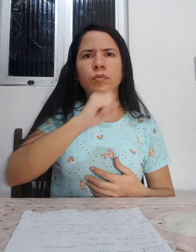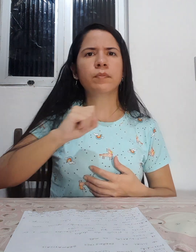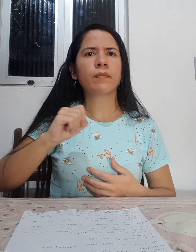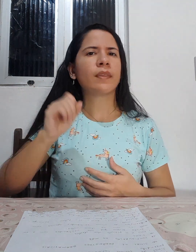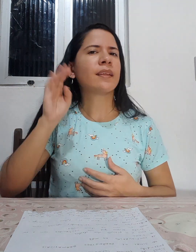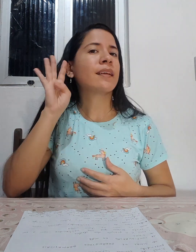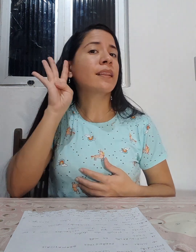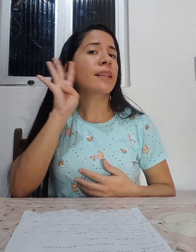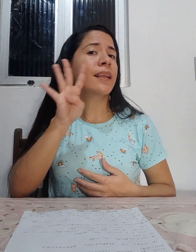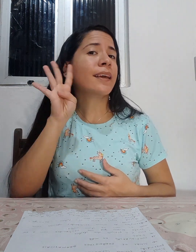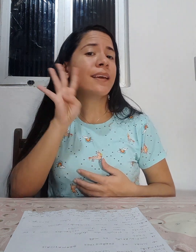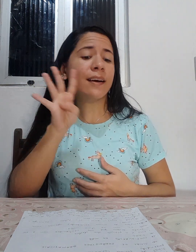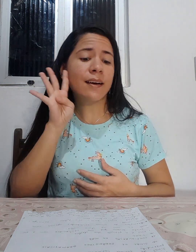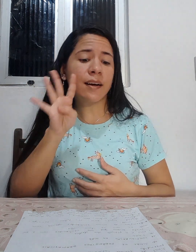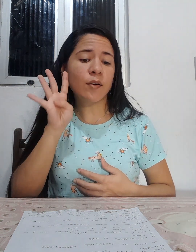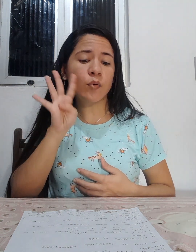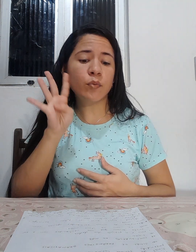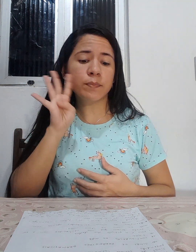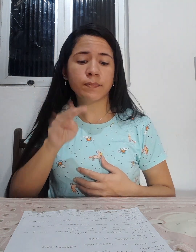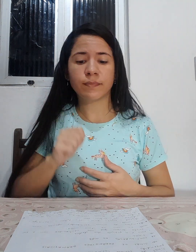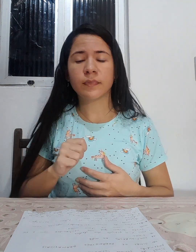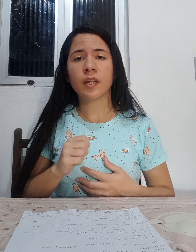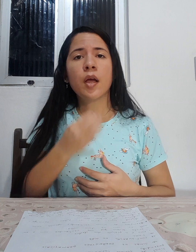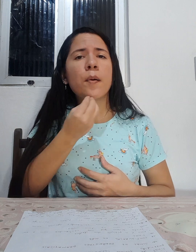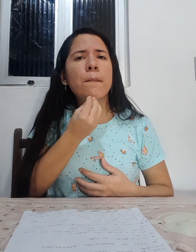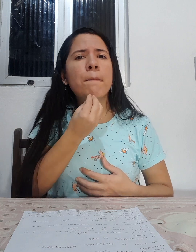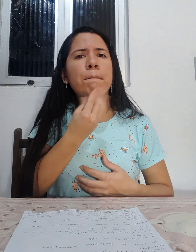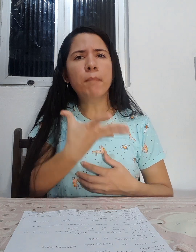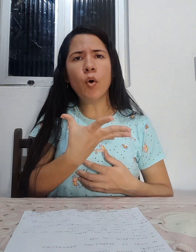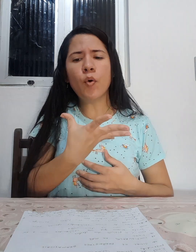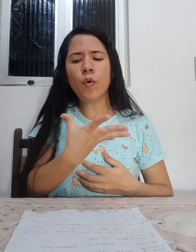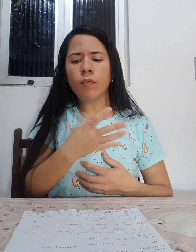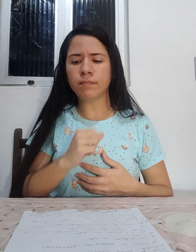difícil, legal, bom,